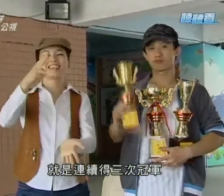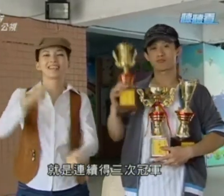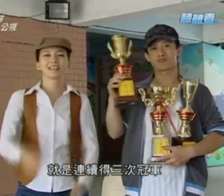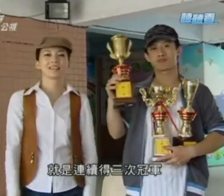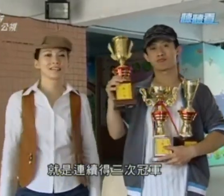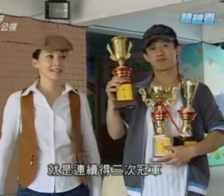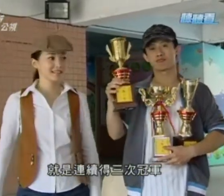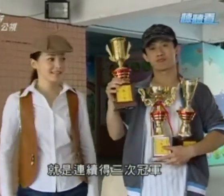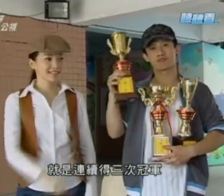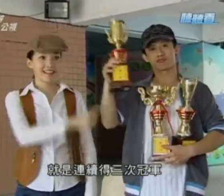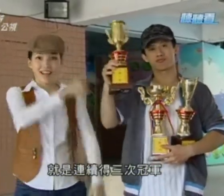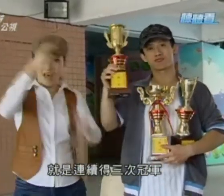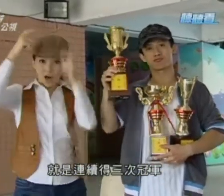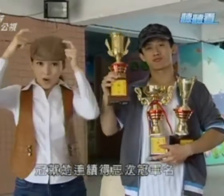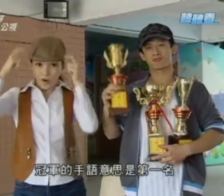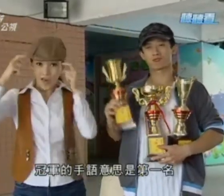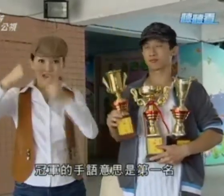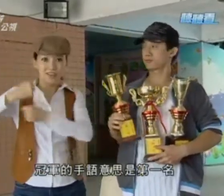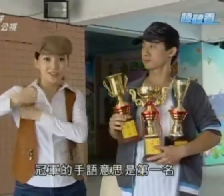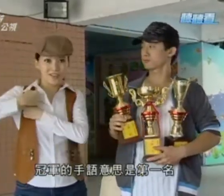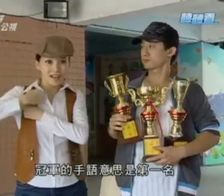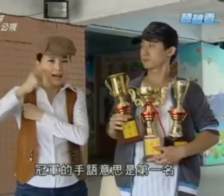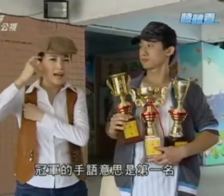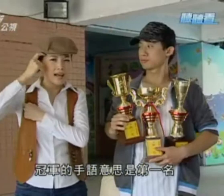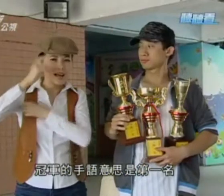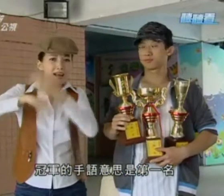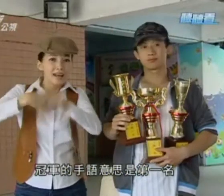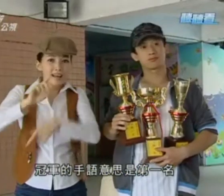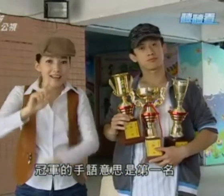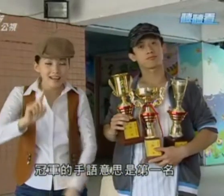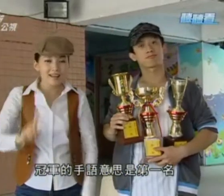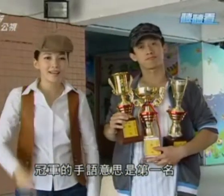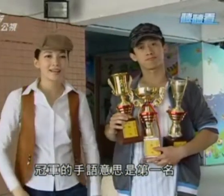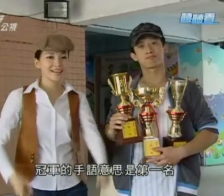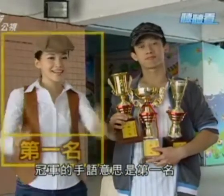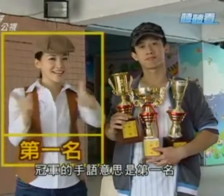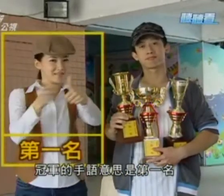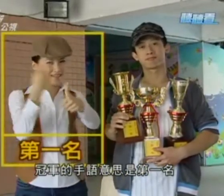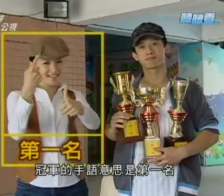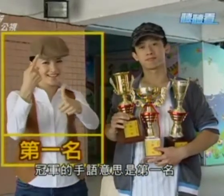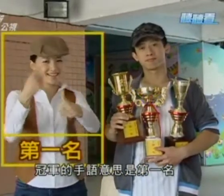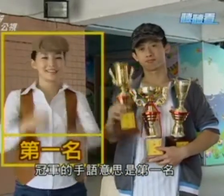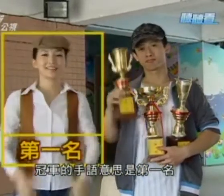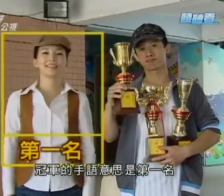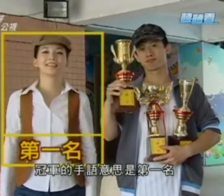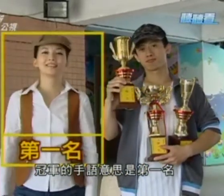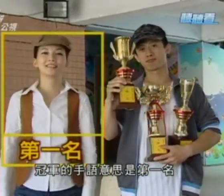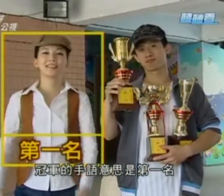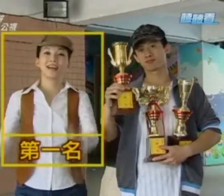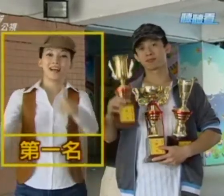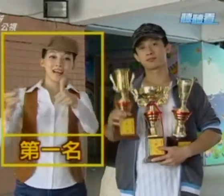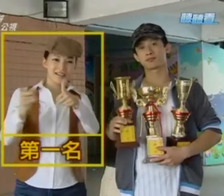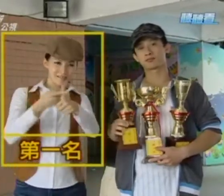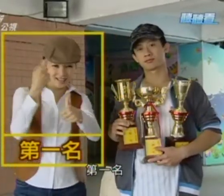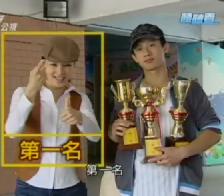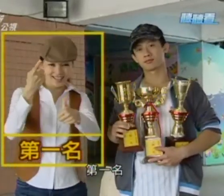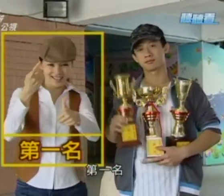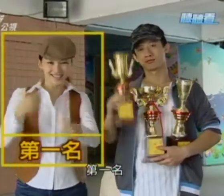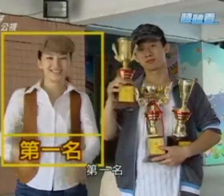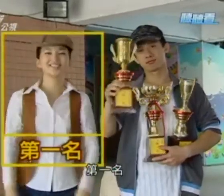冠军。冠军的手语意思是第一名，第一名， 第